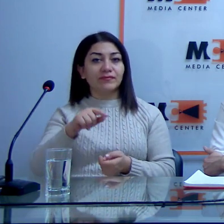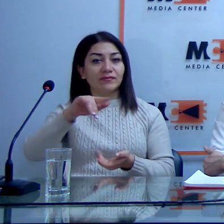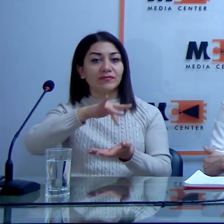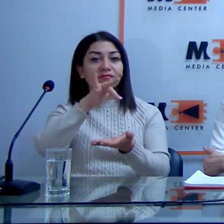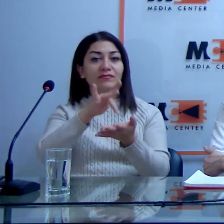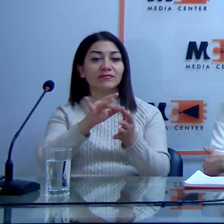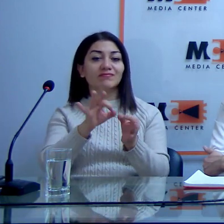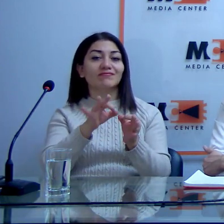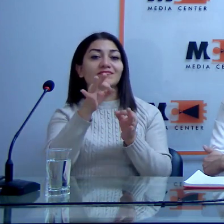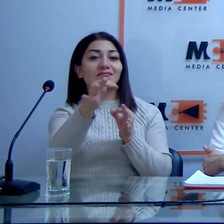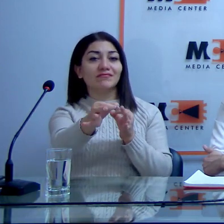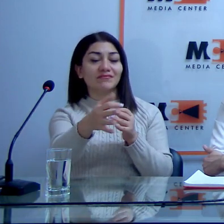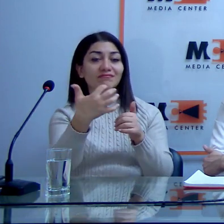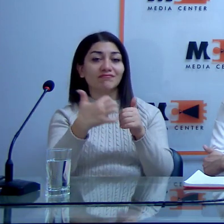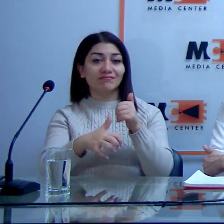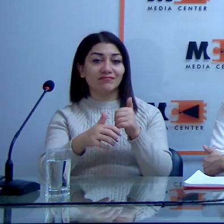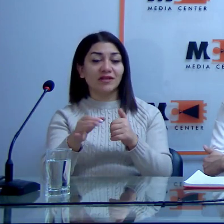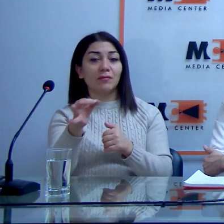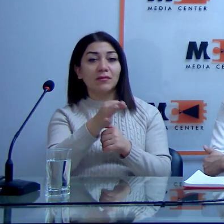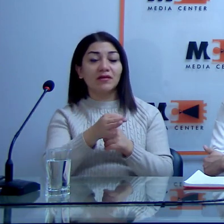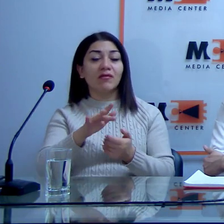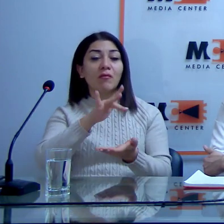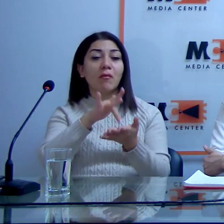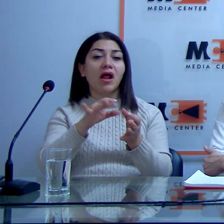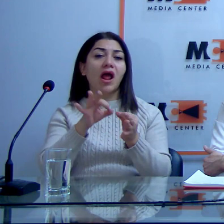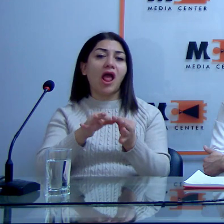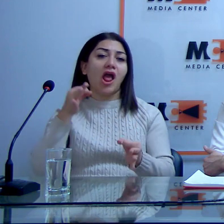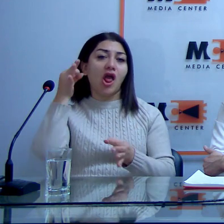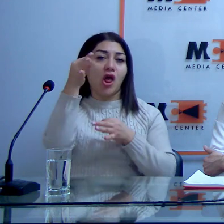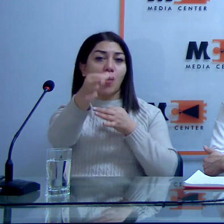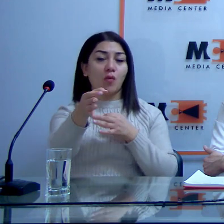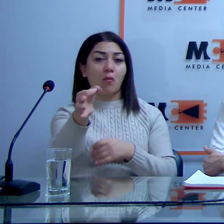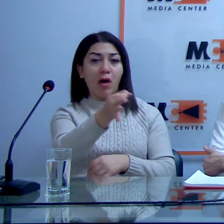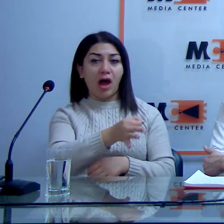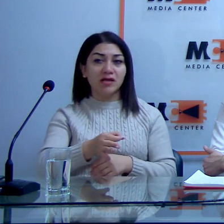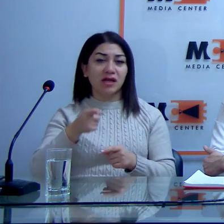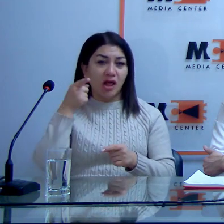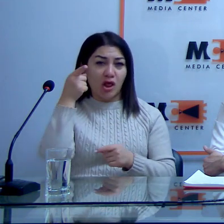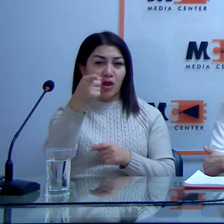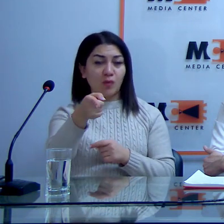մայրաքաղաքից միջին հեռավորության մարզեր և մայրաքաղաքից կտրված հեռավոր մարզեր, հա։